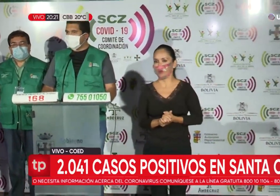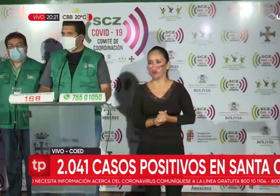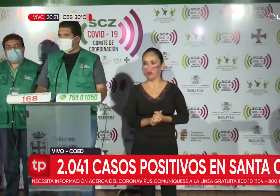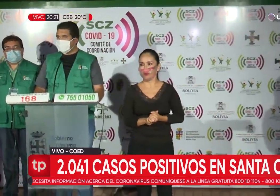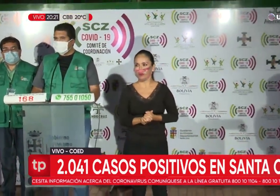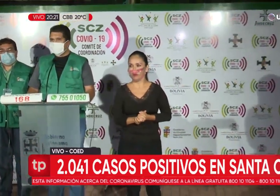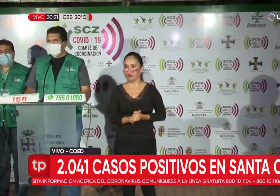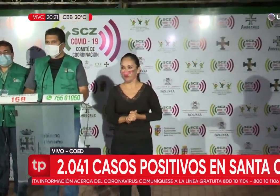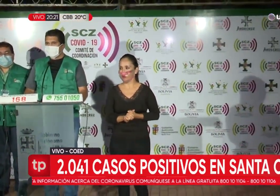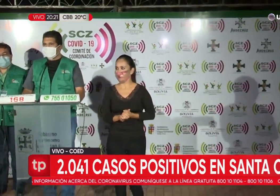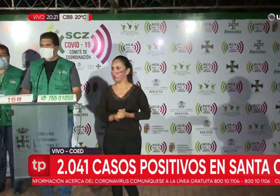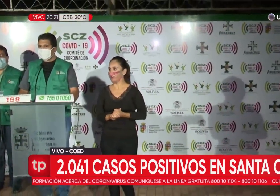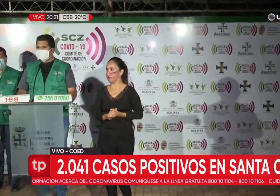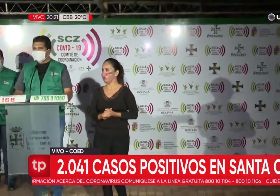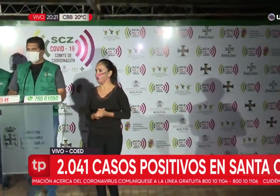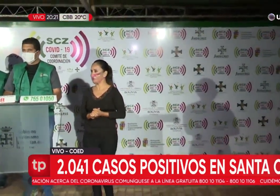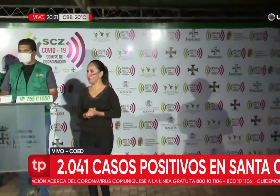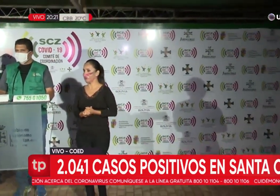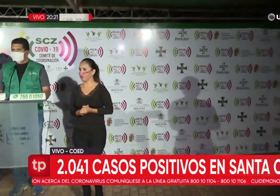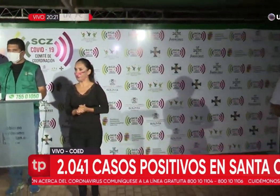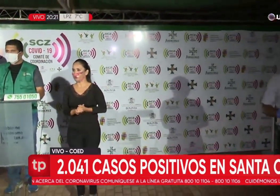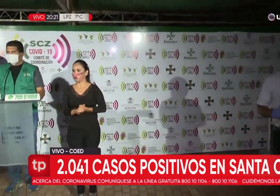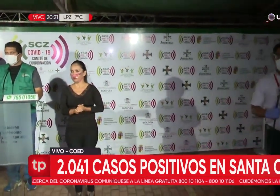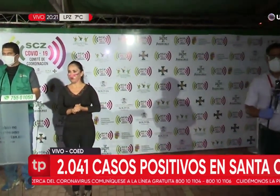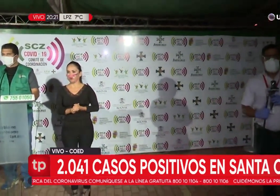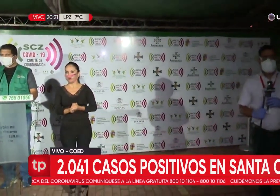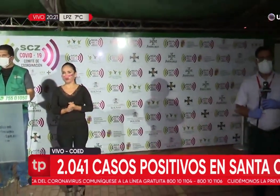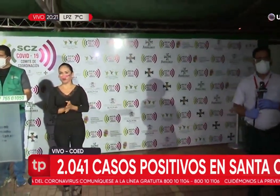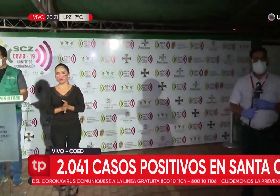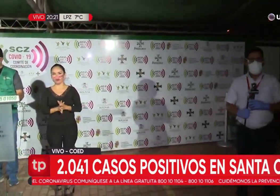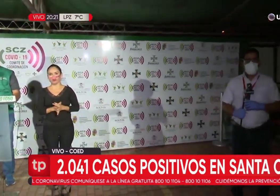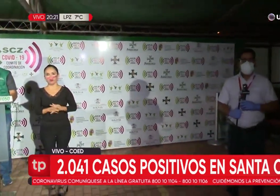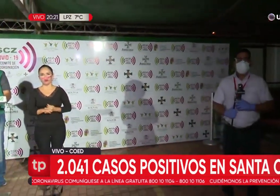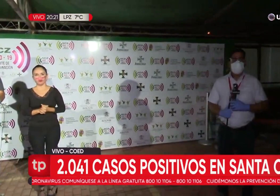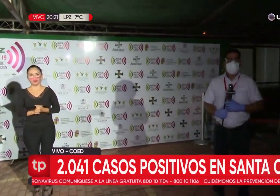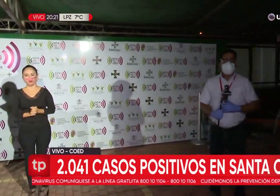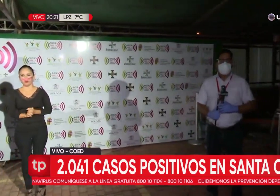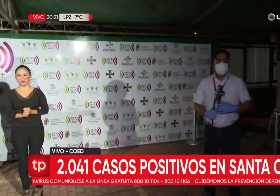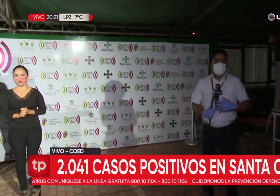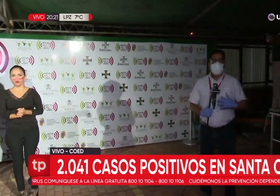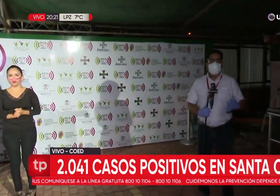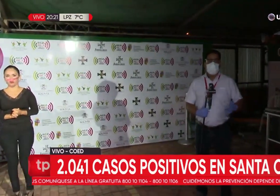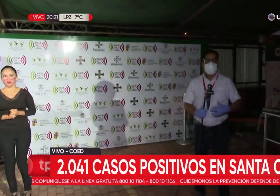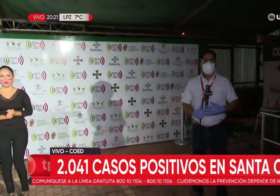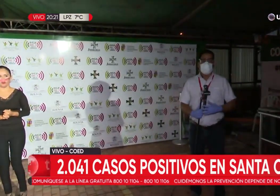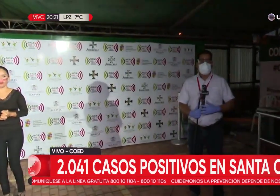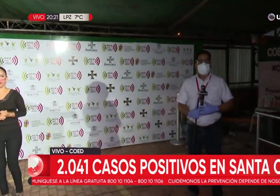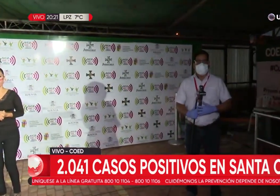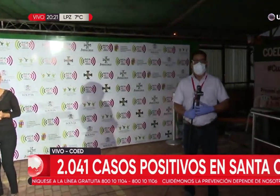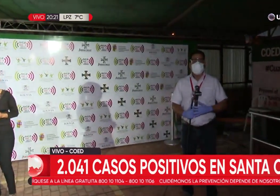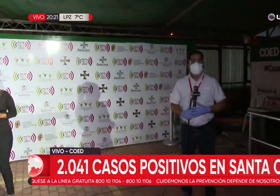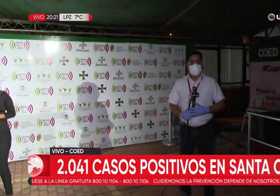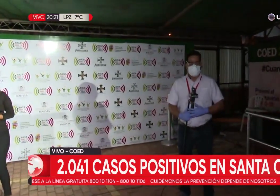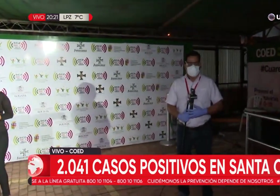del doctor Valví Peña, secretario de la Covertición, respecto a los 116 casos para este miércoles y 8 decesos, es lo que ha informado a esta hora de la noche en el COE departamento.